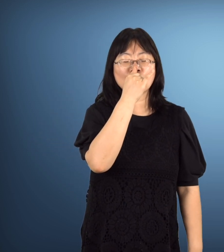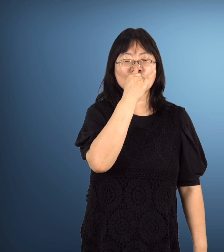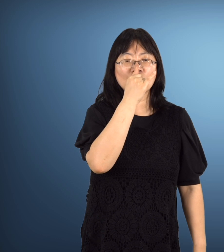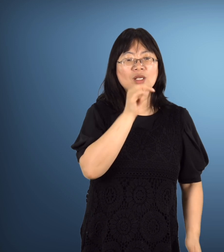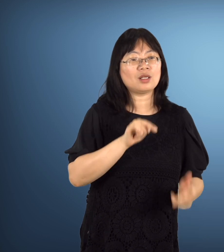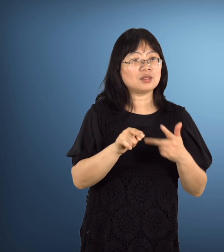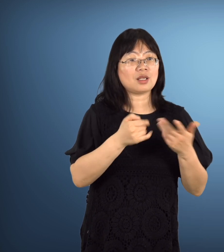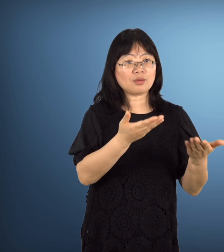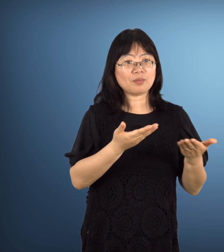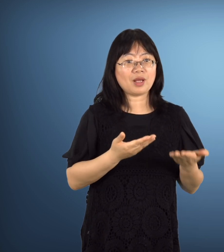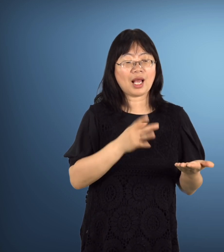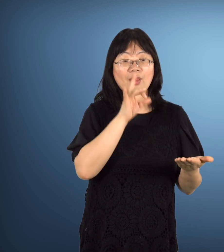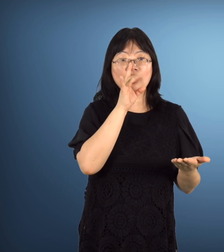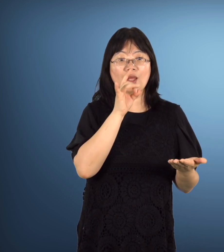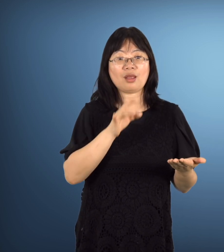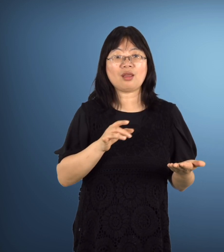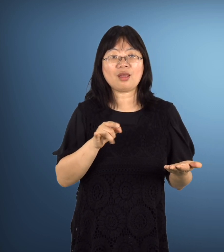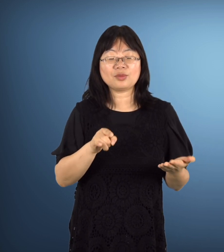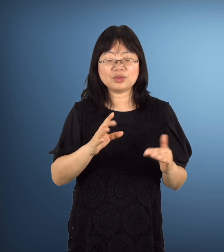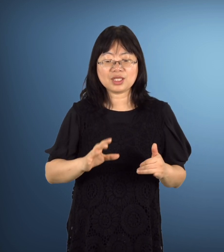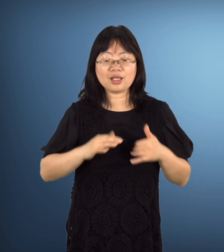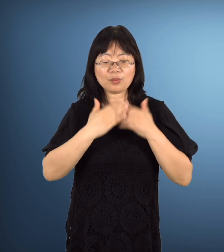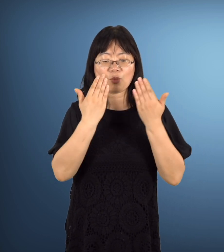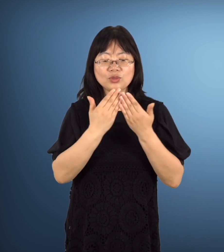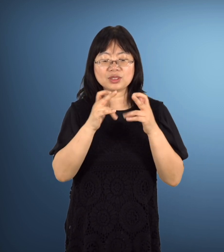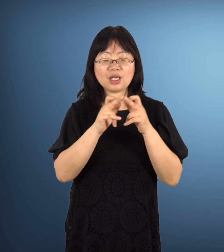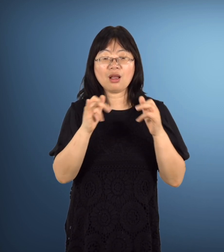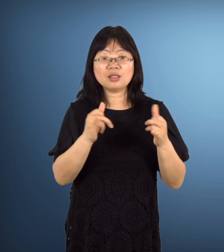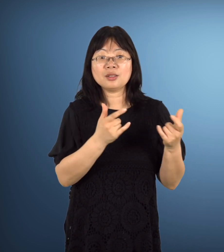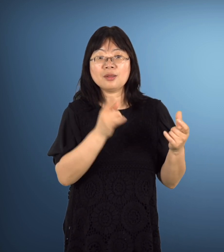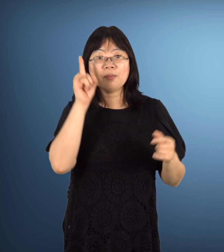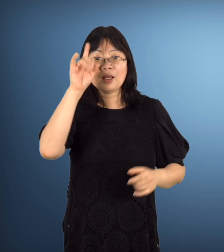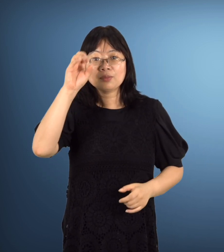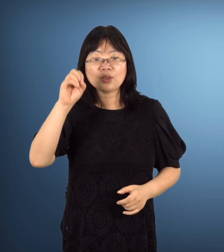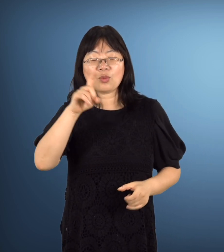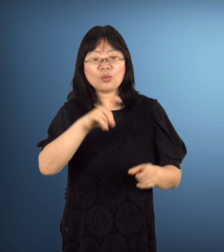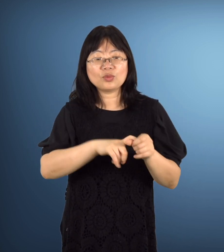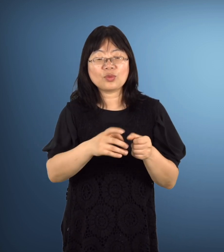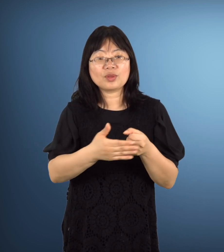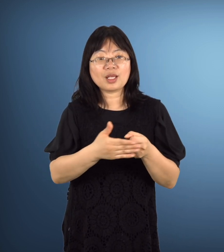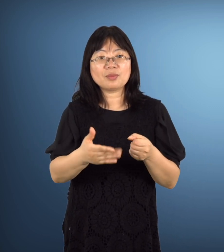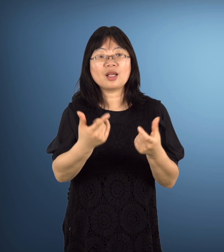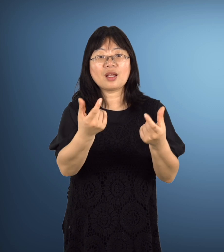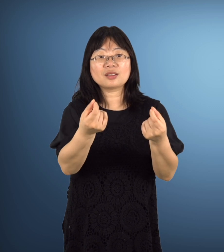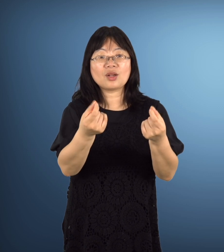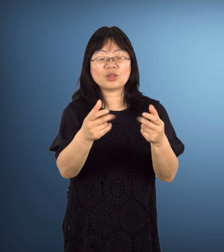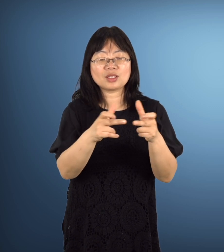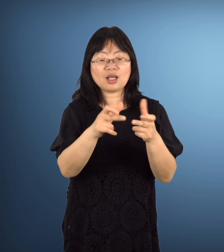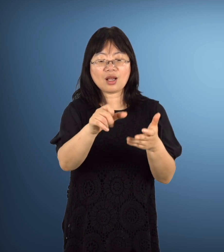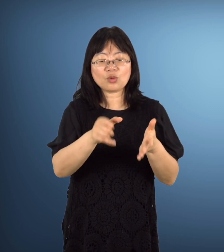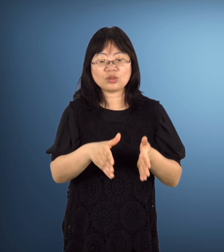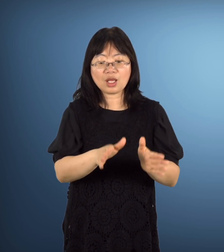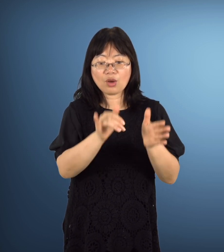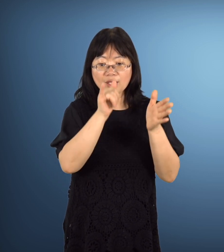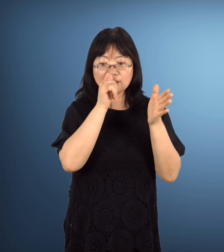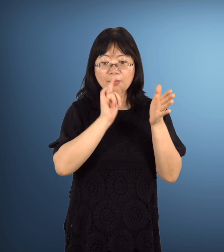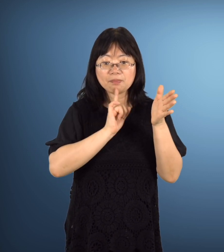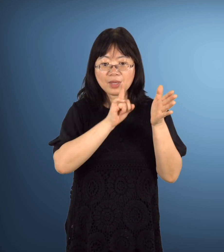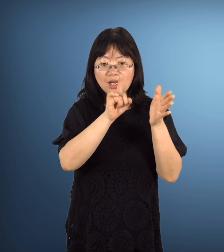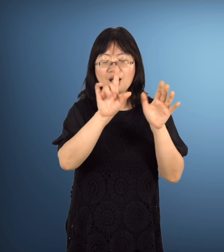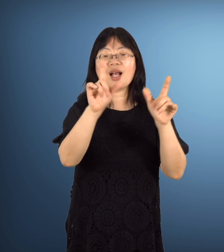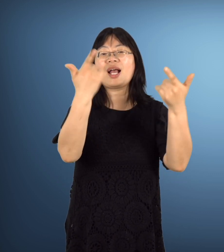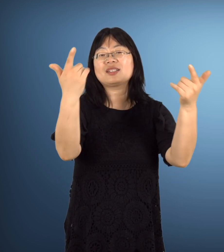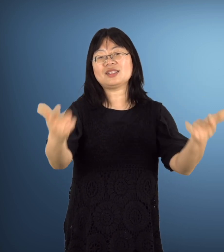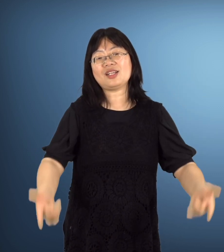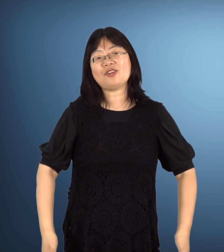보편화시켜서 이해를 가져서는 안 된다. 그러면 이 땅의 모든 장애인이 전부 그런 목적으로 그렇게 장애를 가지고 태어났다? 이건